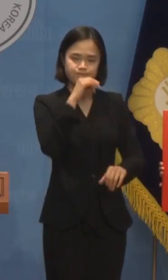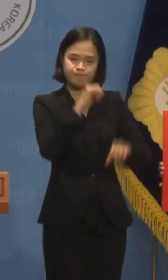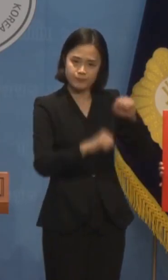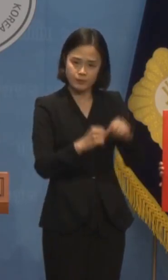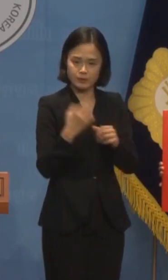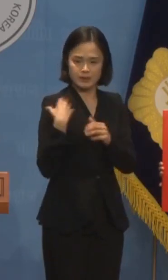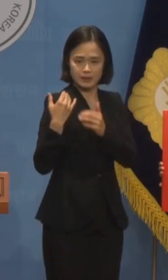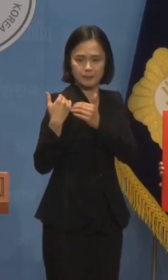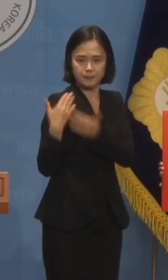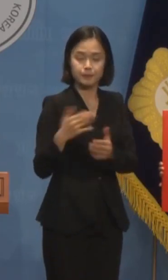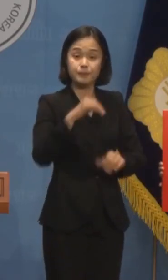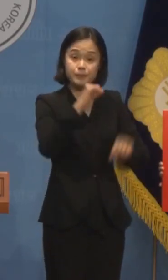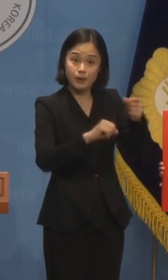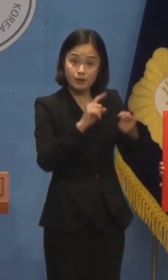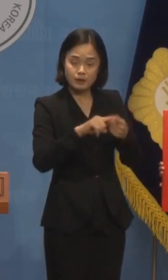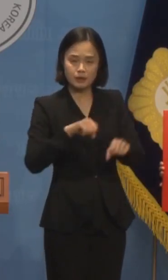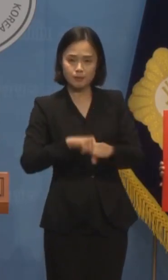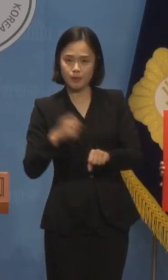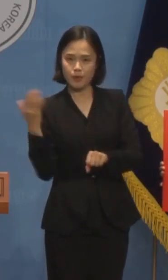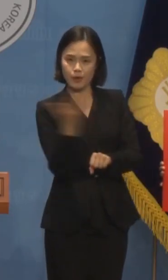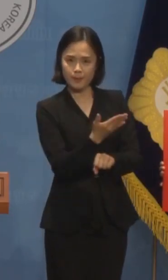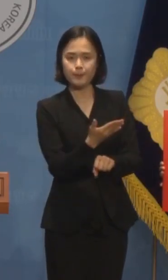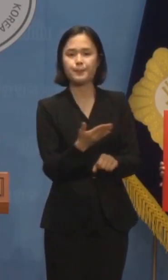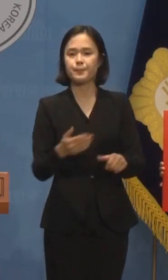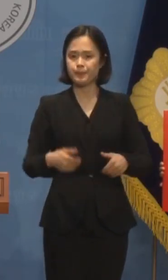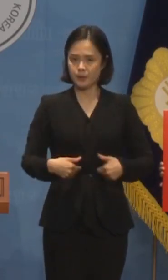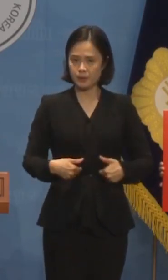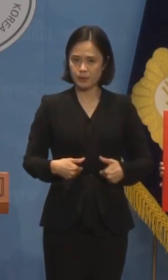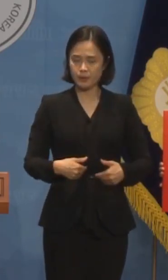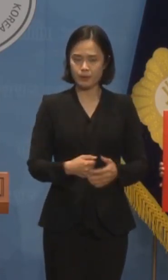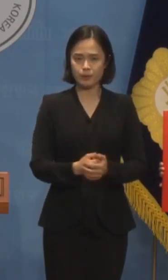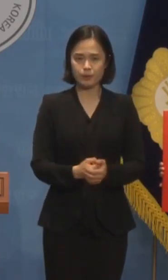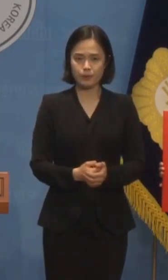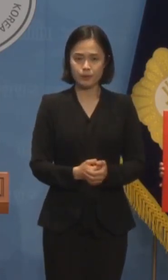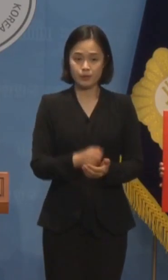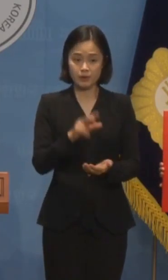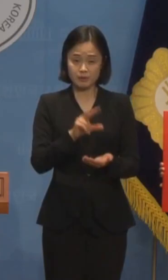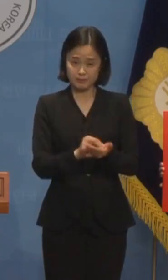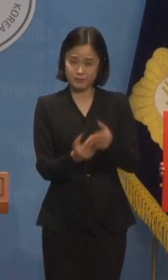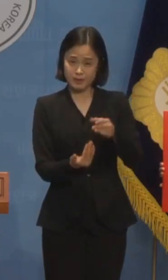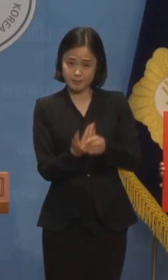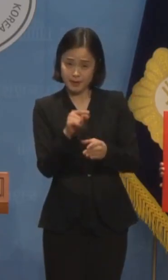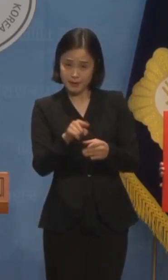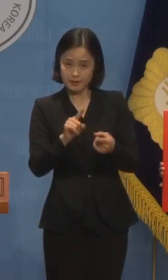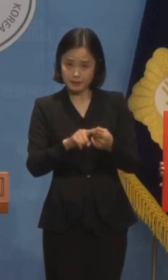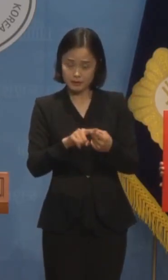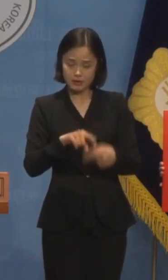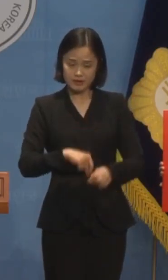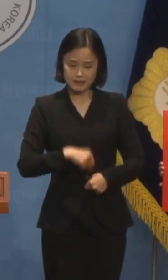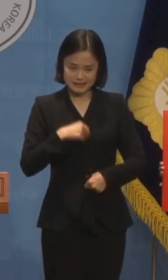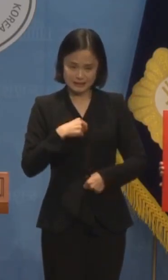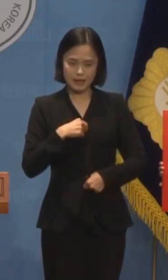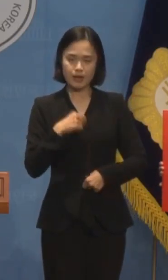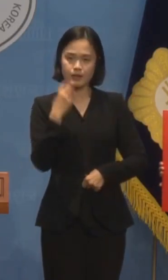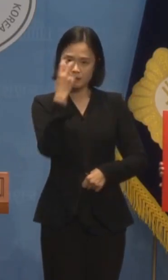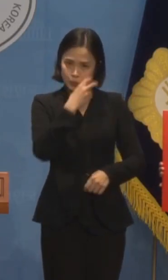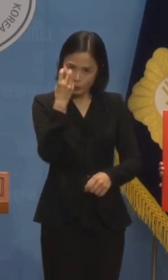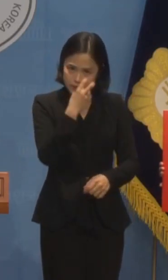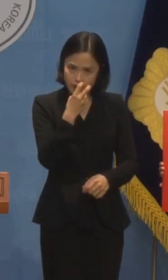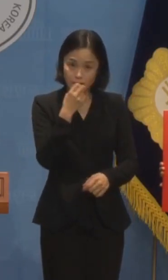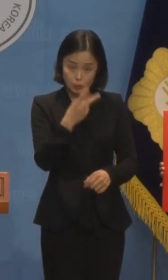대한 강력한 조치가 필요할 것이며 이번 사태에 대한 진상조사와 그에 따른